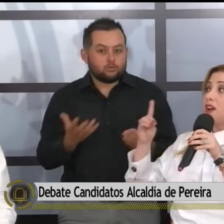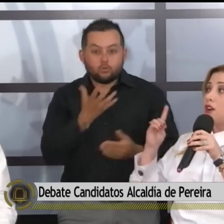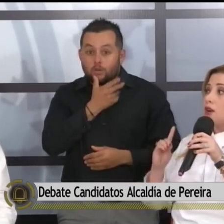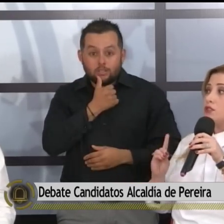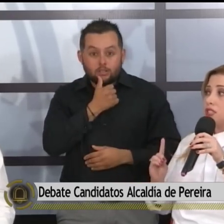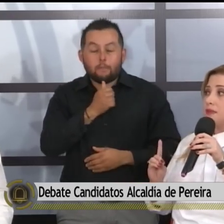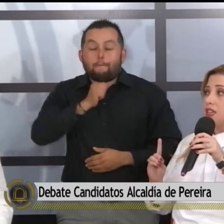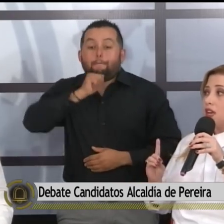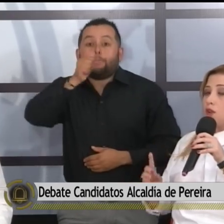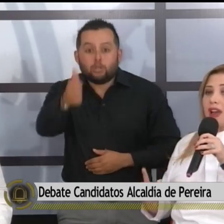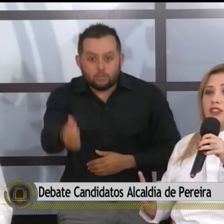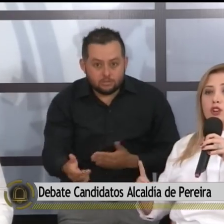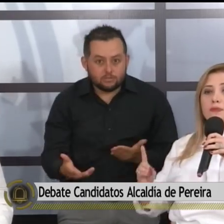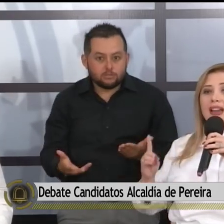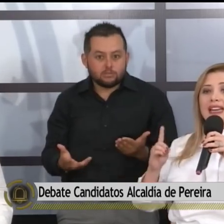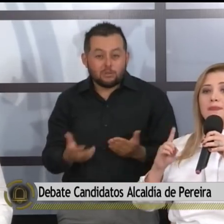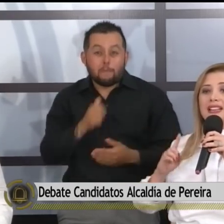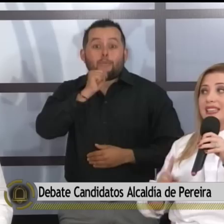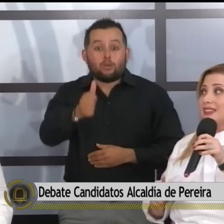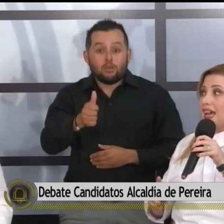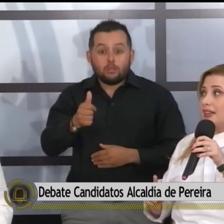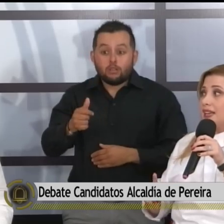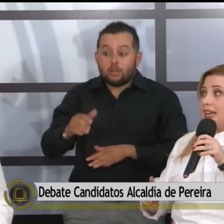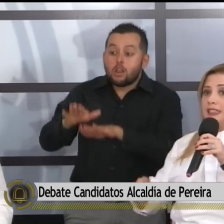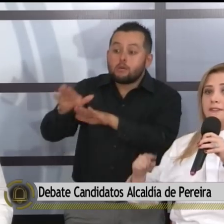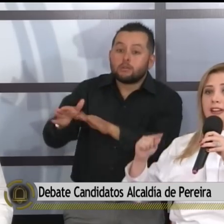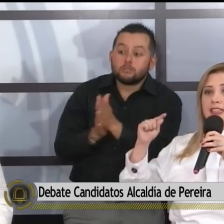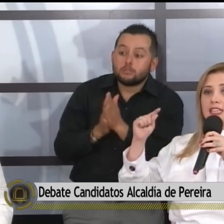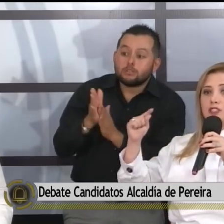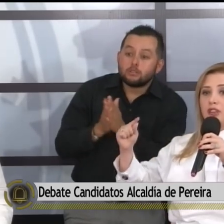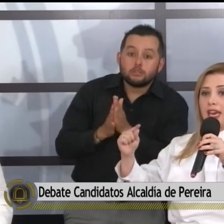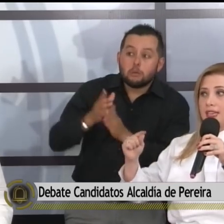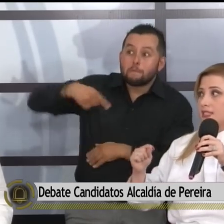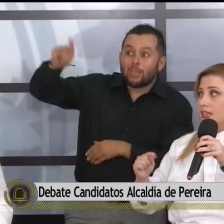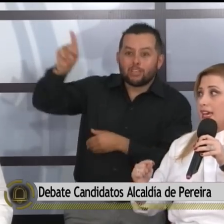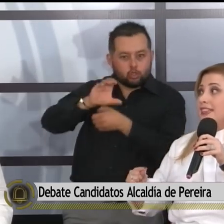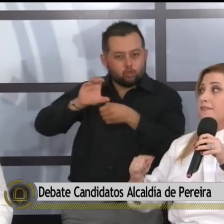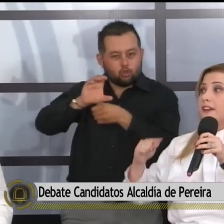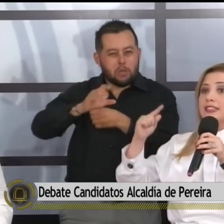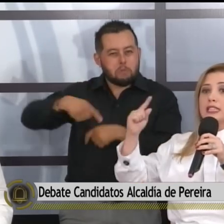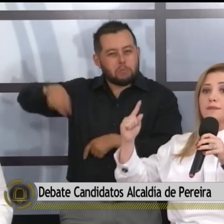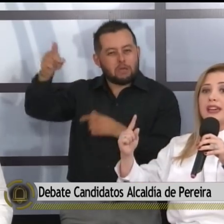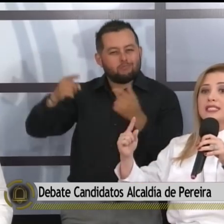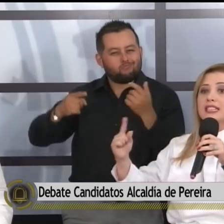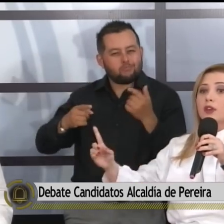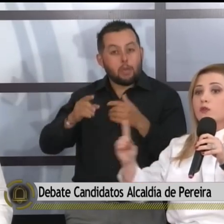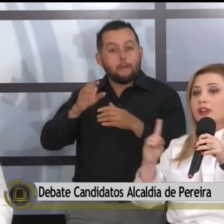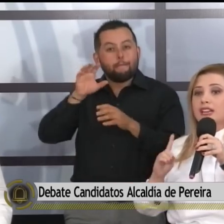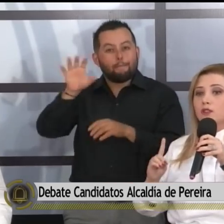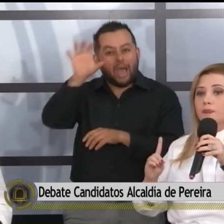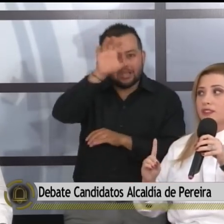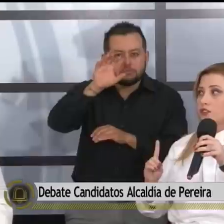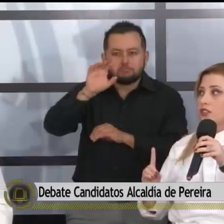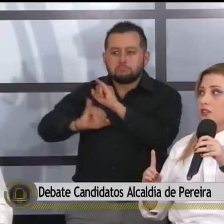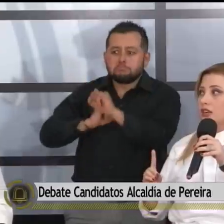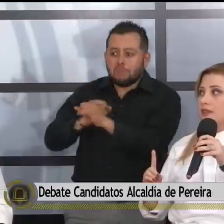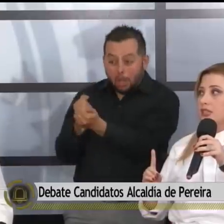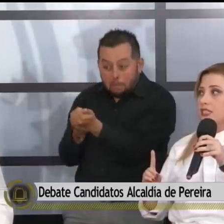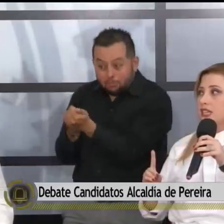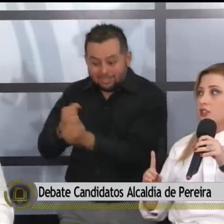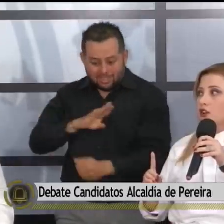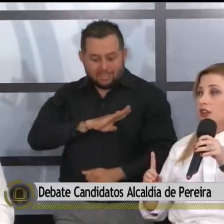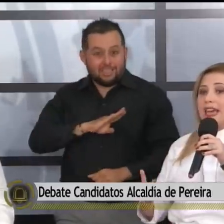Y peor aún, Jimmy, cuando nos van a representar en diferentes ciudades, en diferentes países, no encuentran un patrocinio